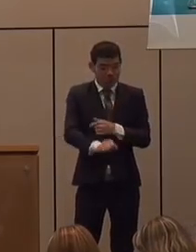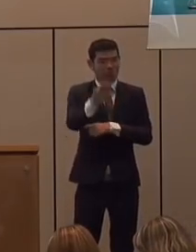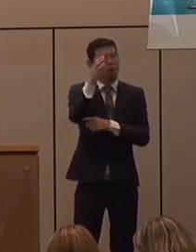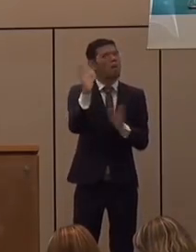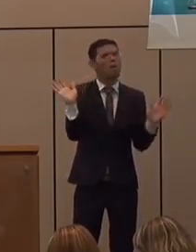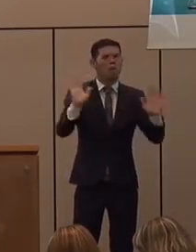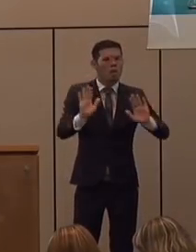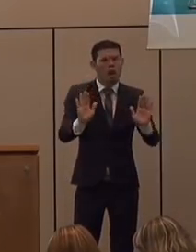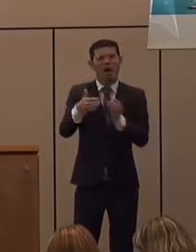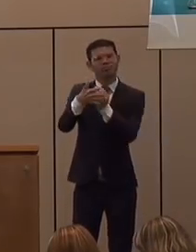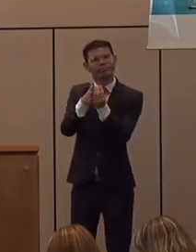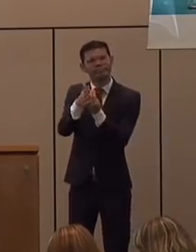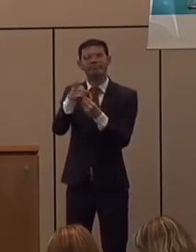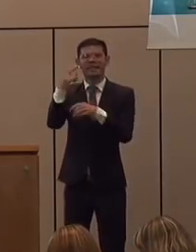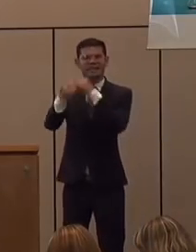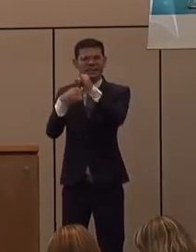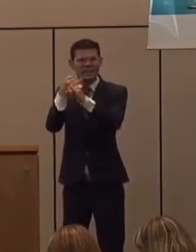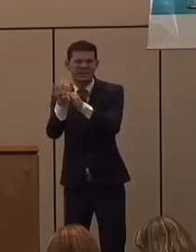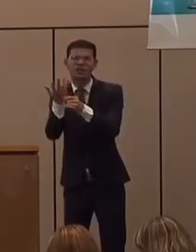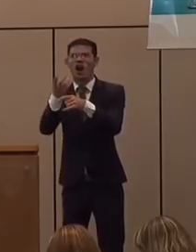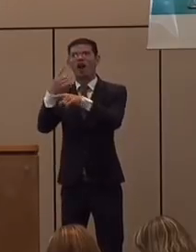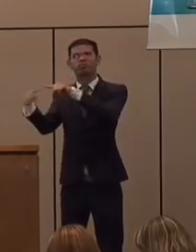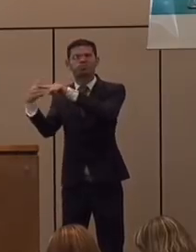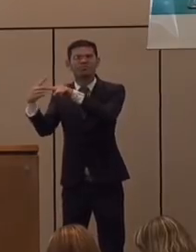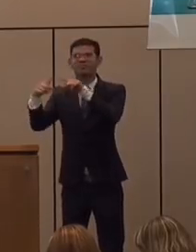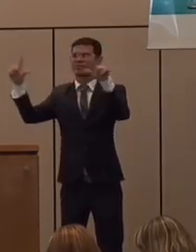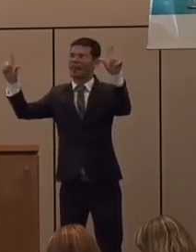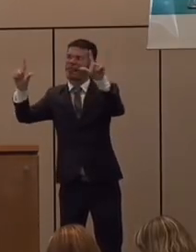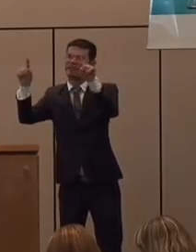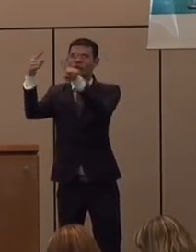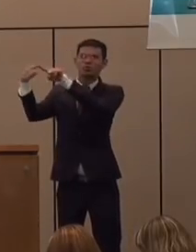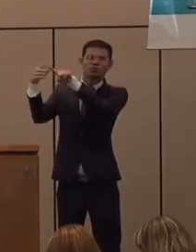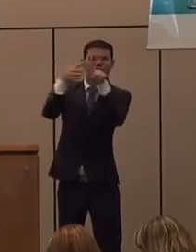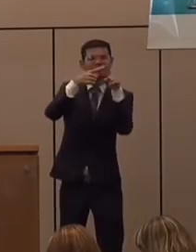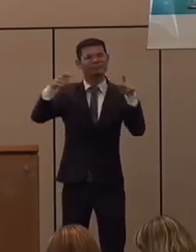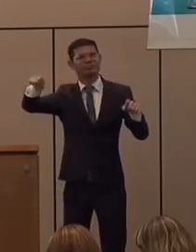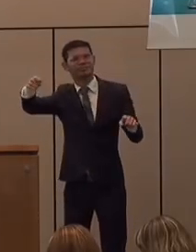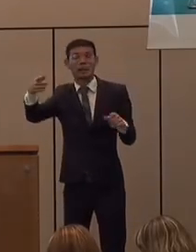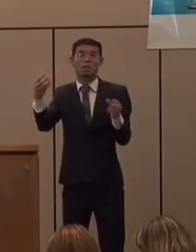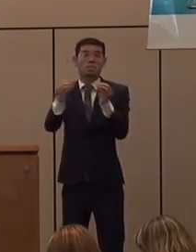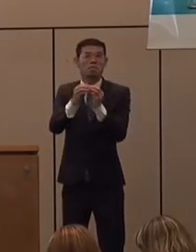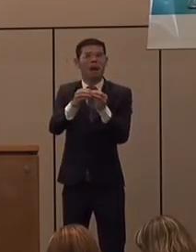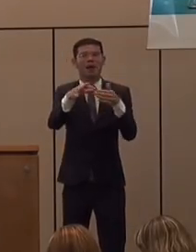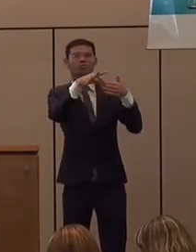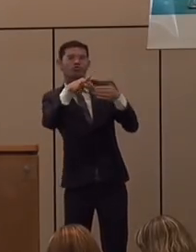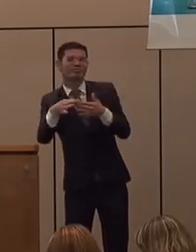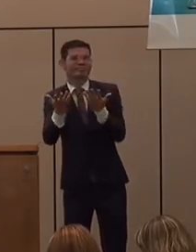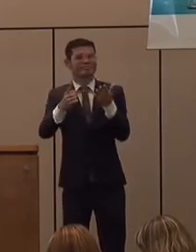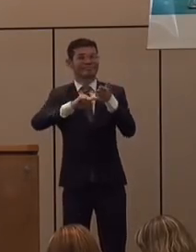de nivel internacional condé nast traveller el frommer's la guía de frommer's que es de un reconocimiento internacional